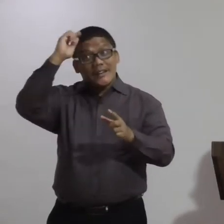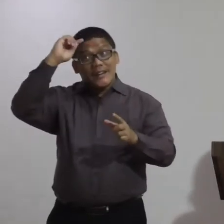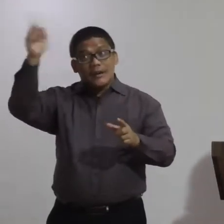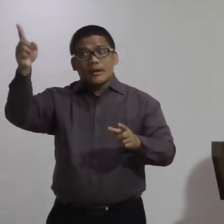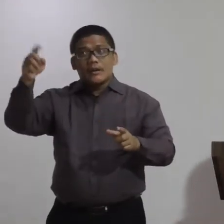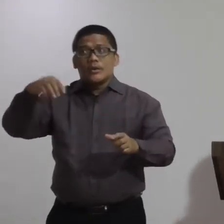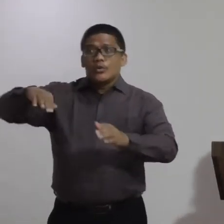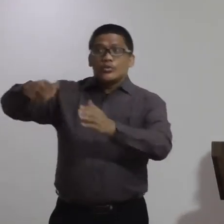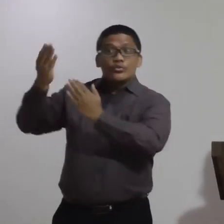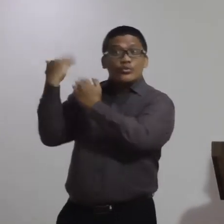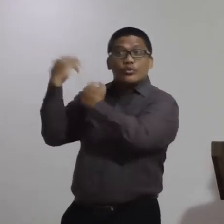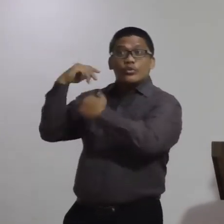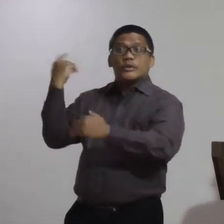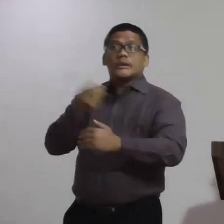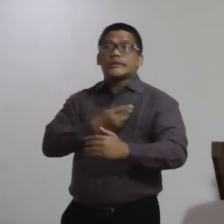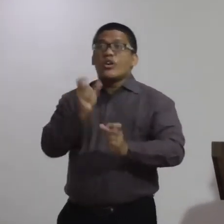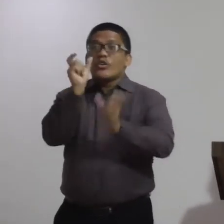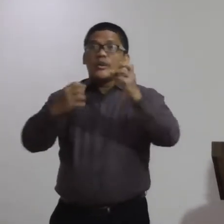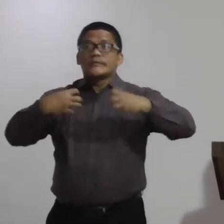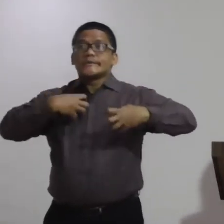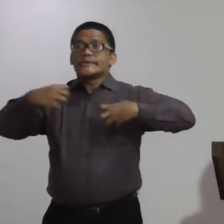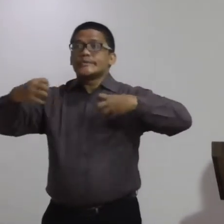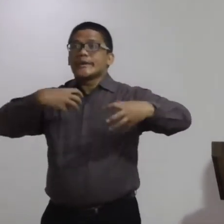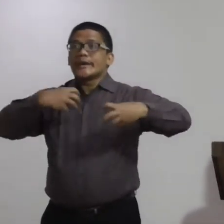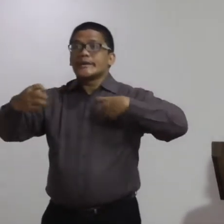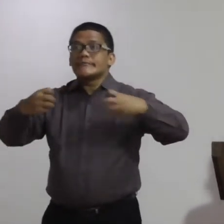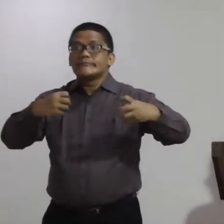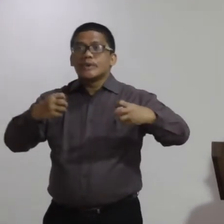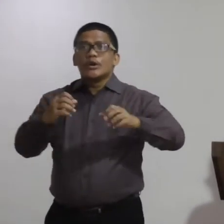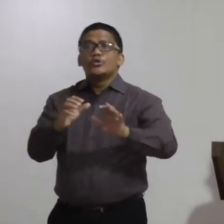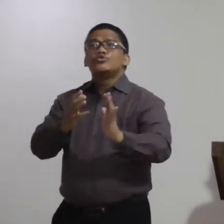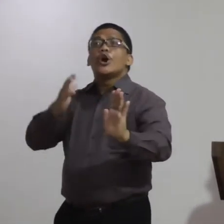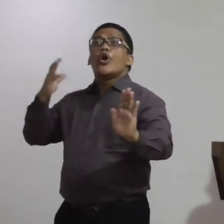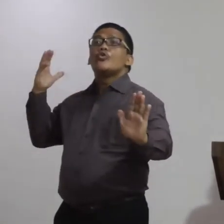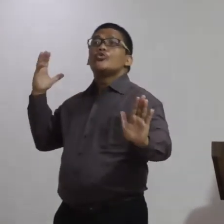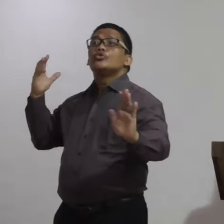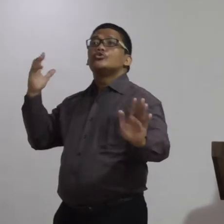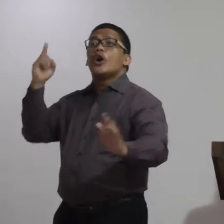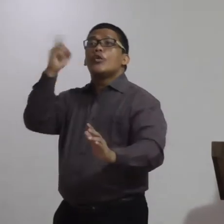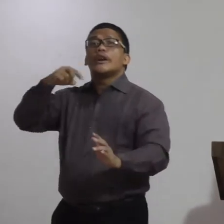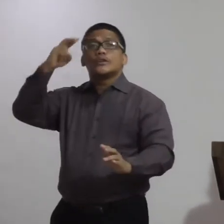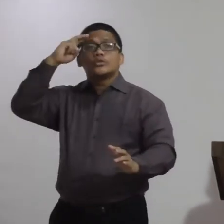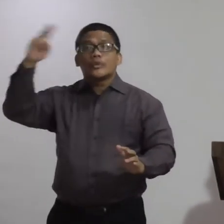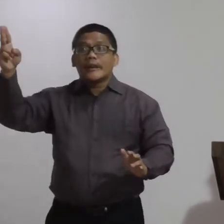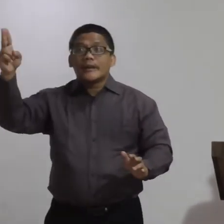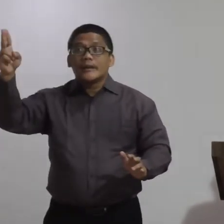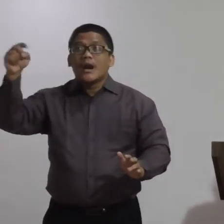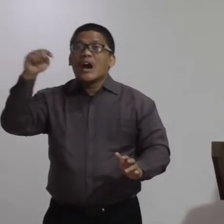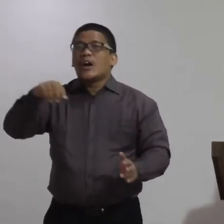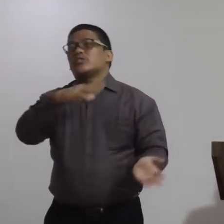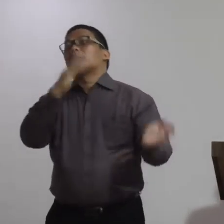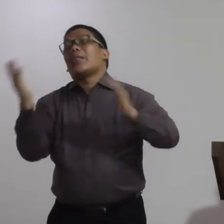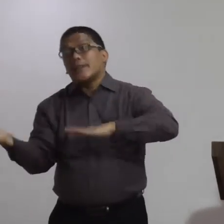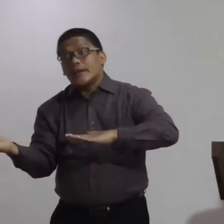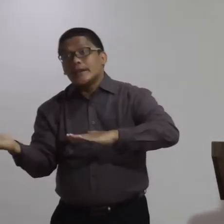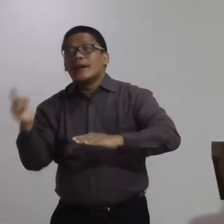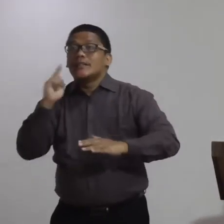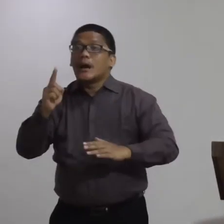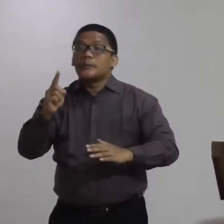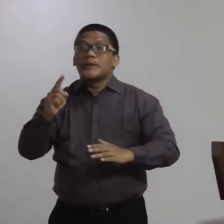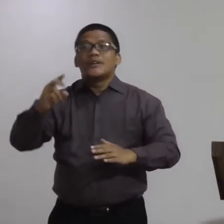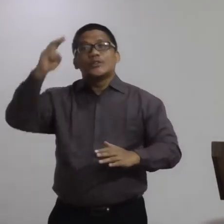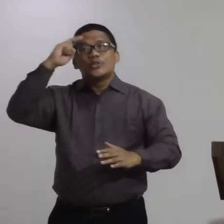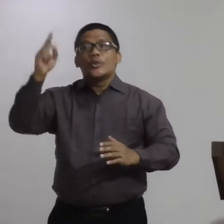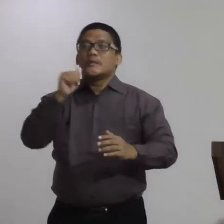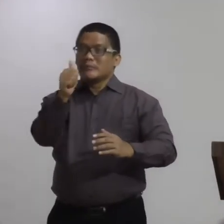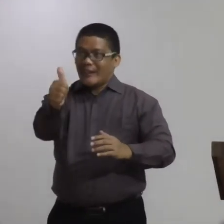adalah orang berdosa, ya, orang yang jauh daripada Tuhan, orang yang harus dibinasakan. Tetapi oleh karena kemurahan